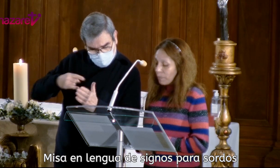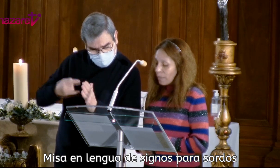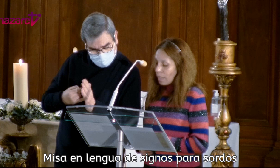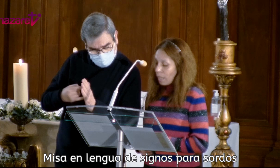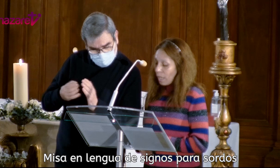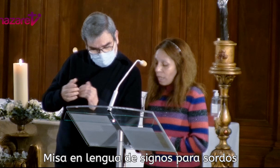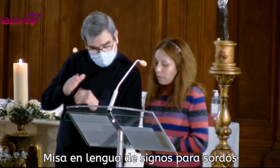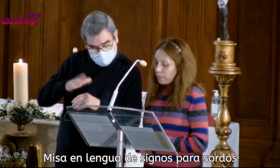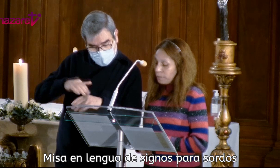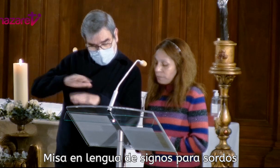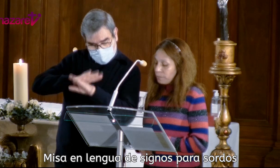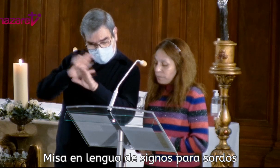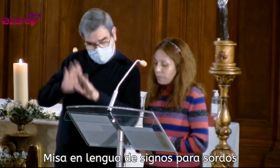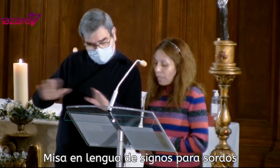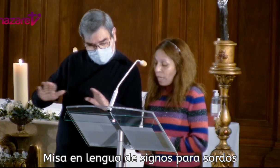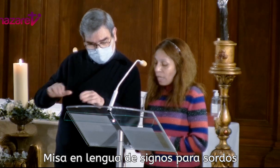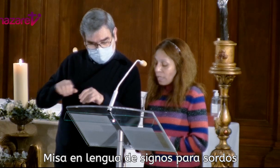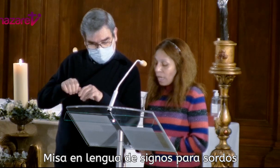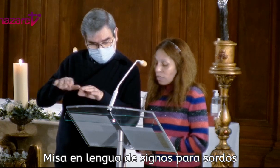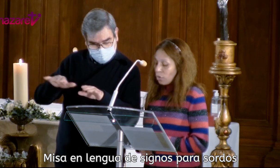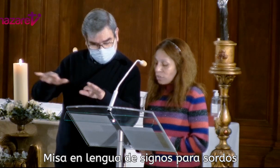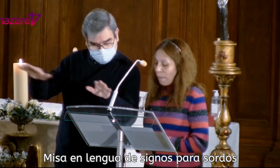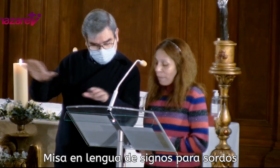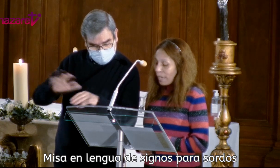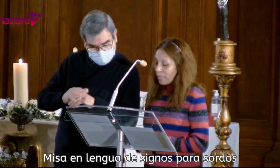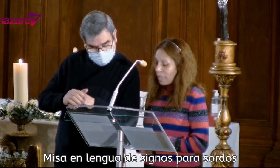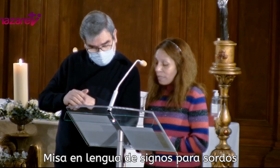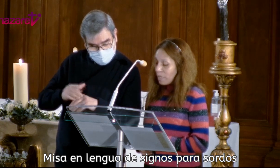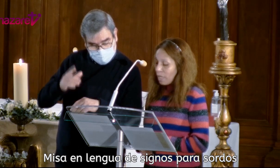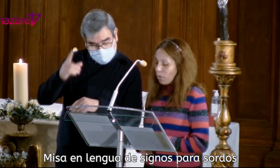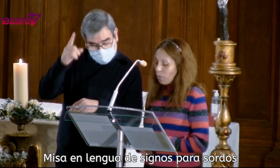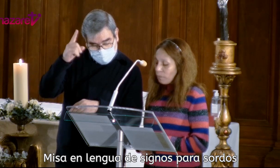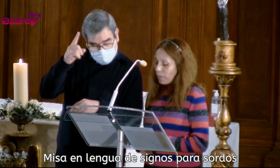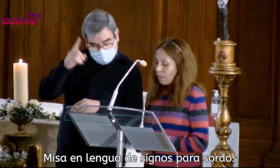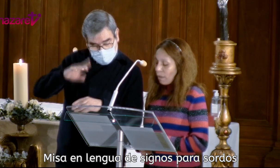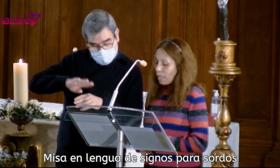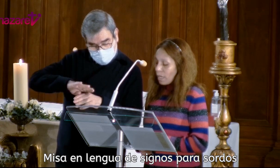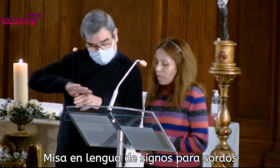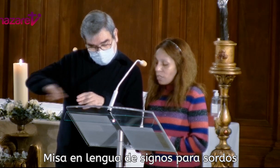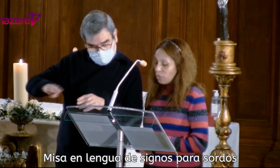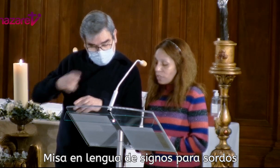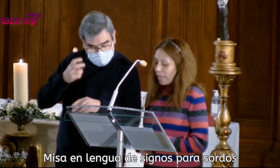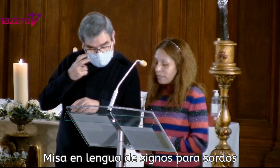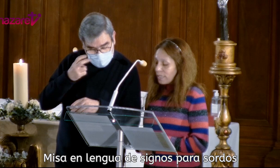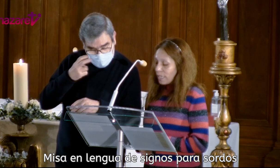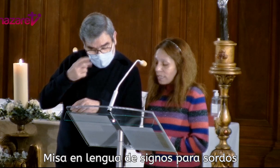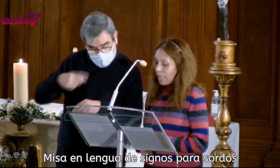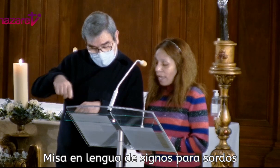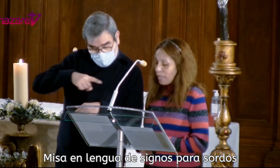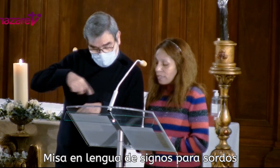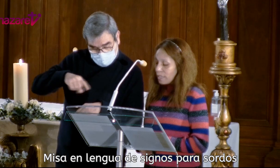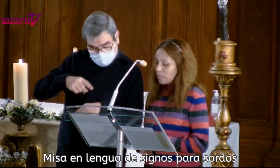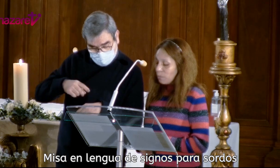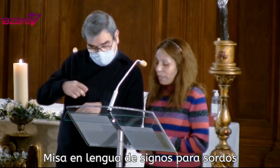Sí. Que Dios aparte el miedo y nos dé serenidad y